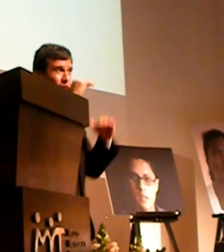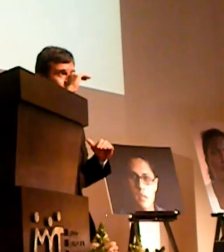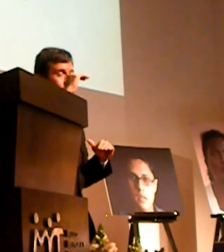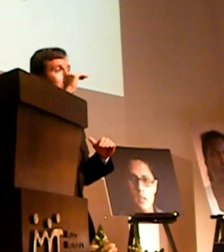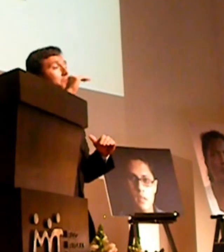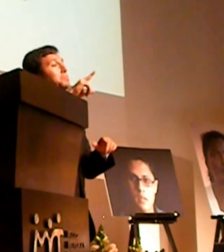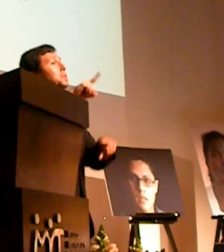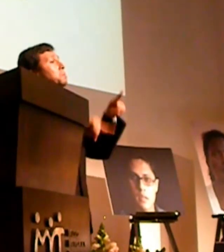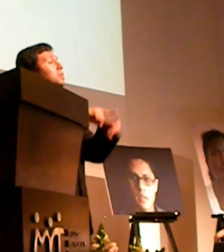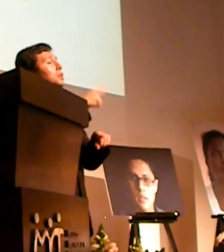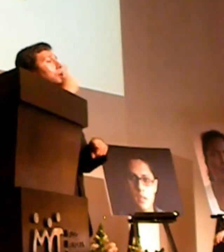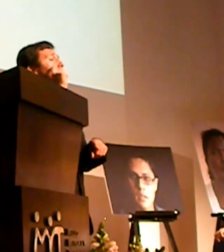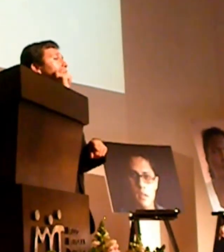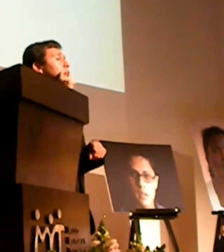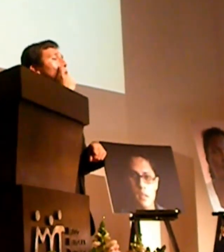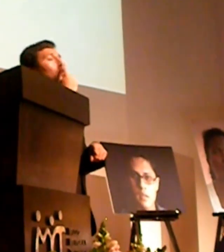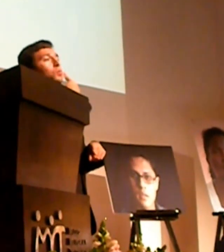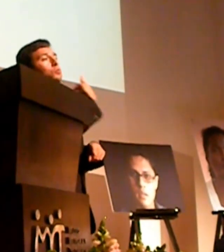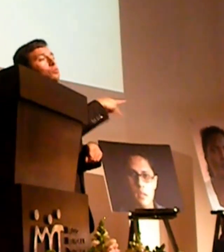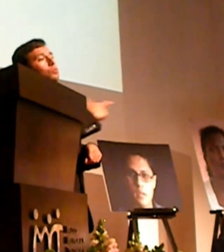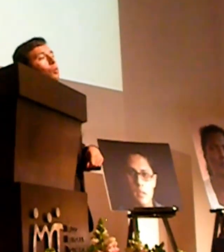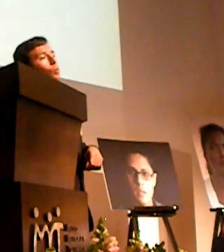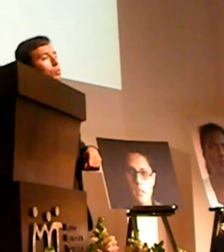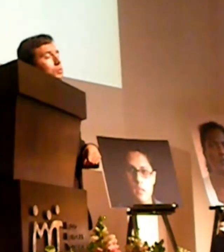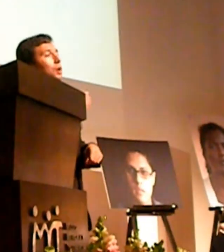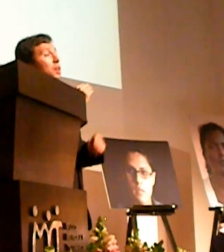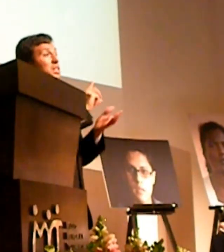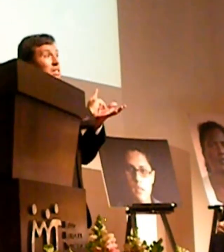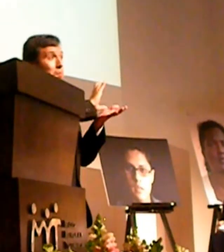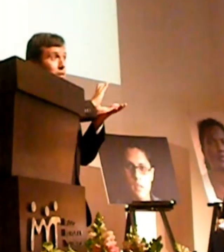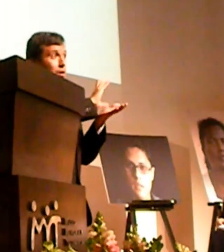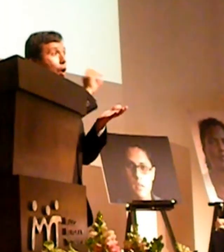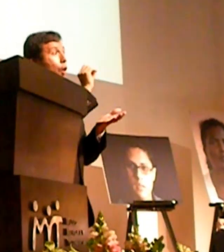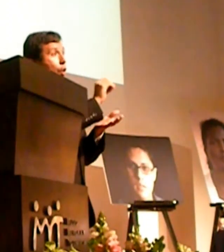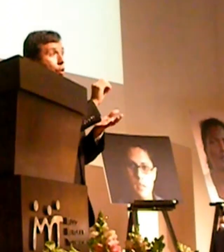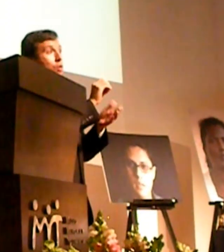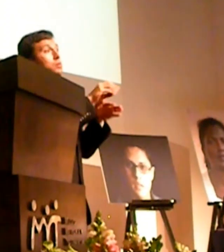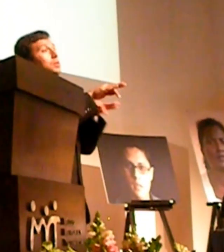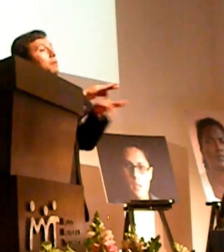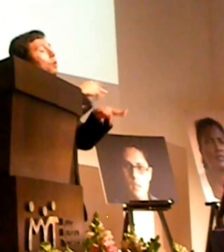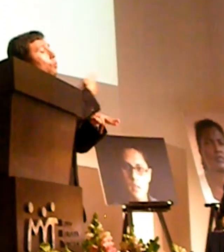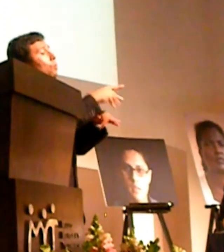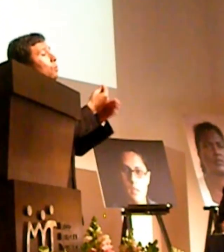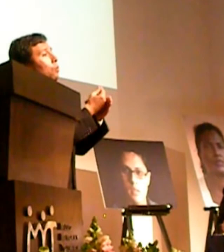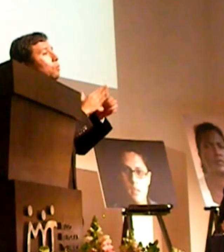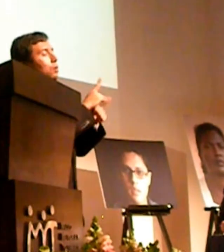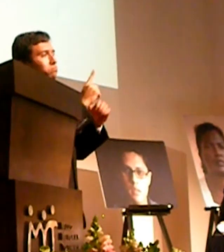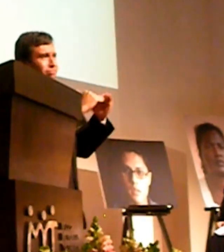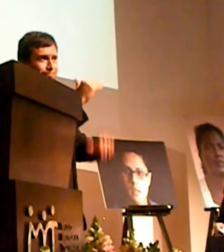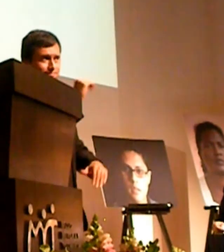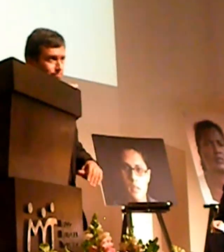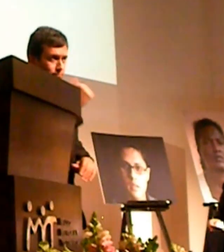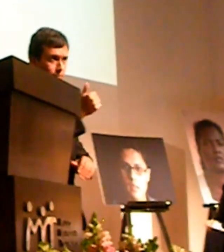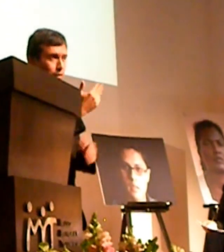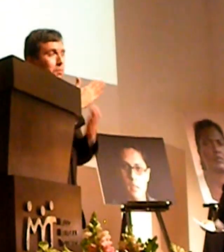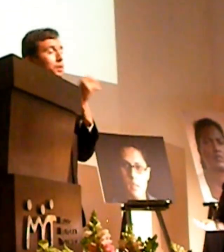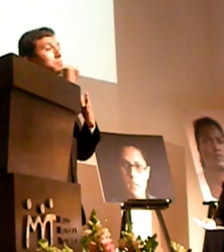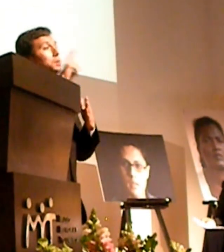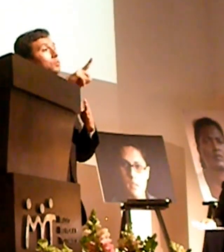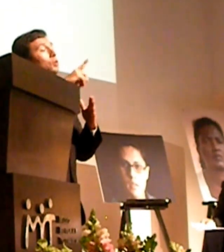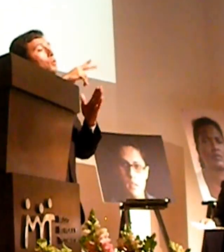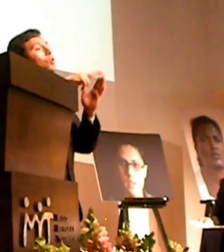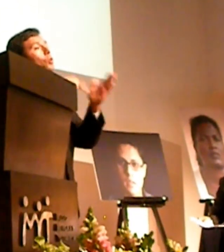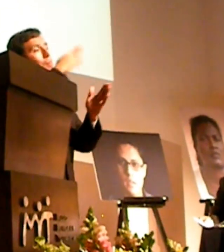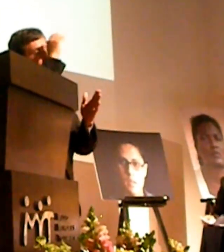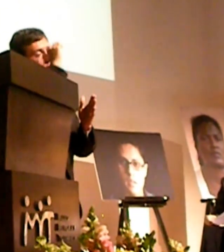la preferencia sexual, el sexo, la discapacidad o el tipo de trabajo que se desempeña. Ratificar el convenio 189